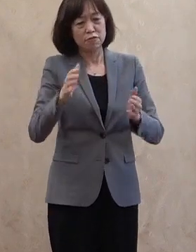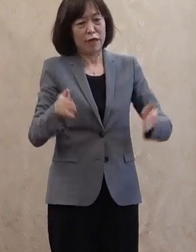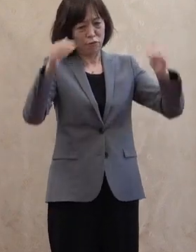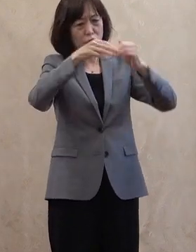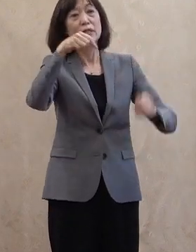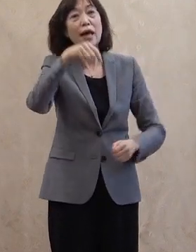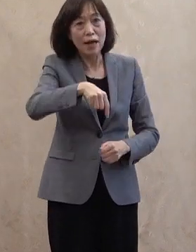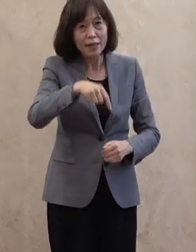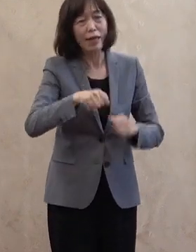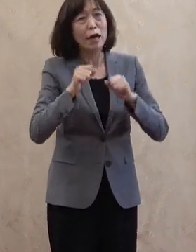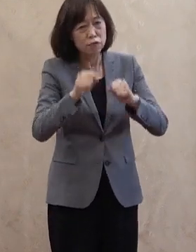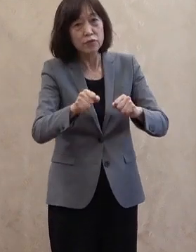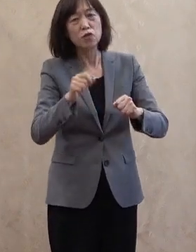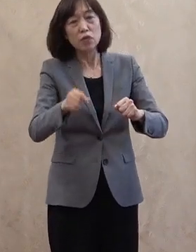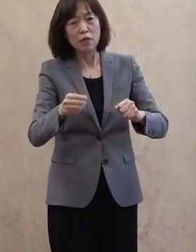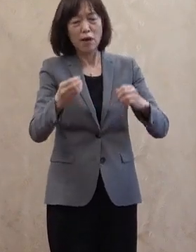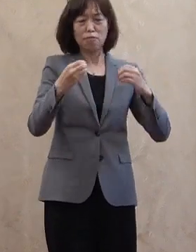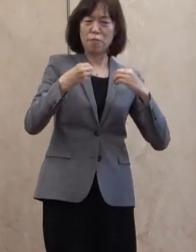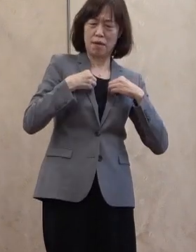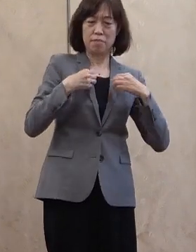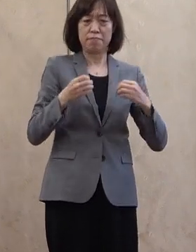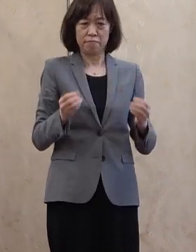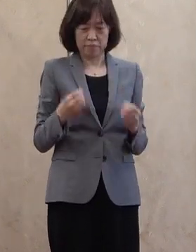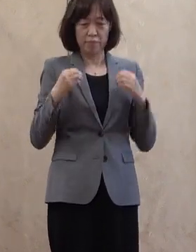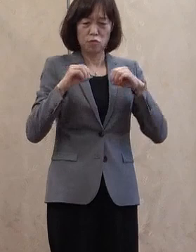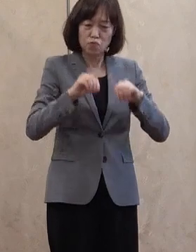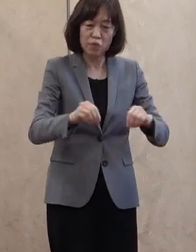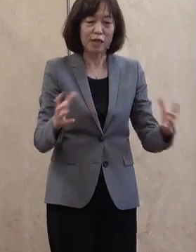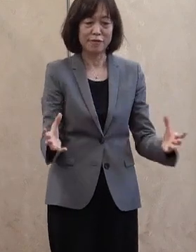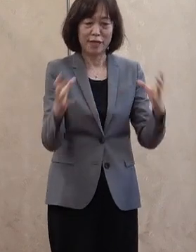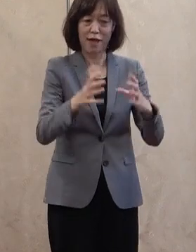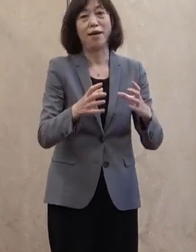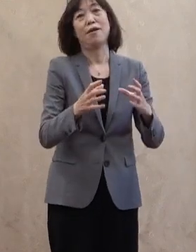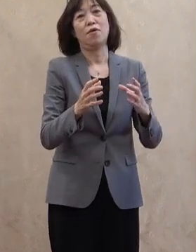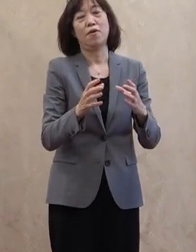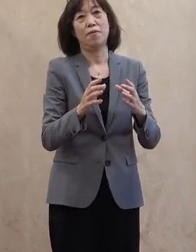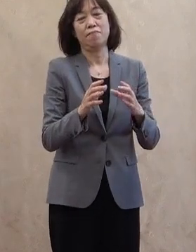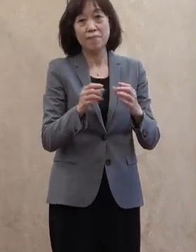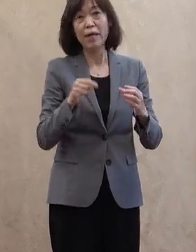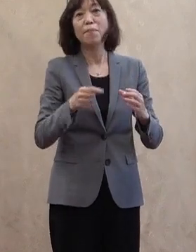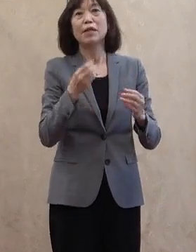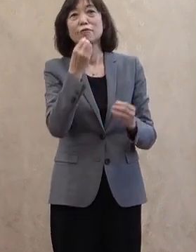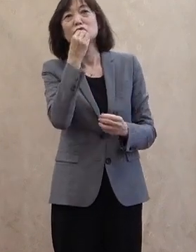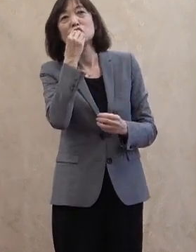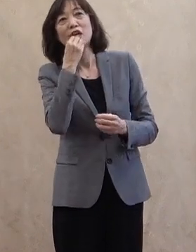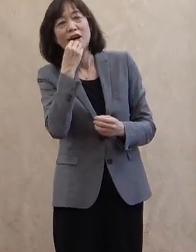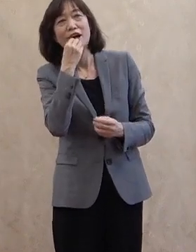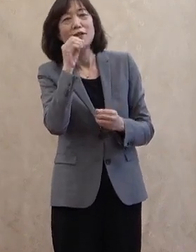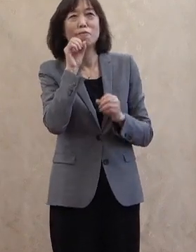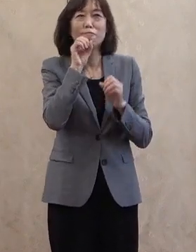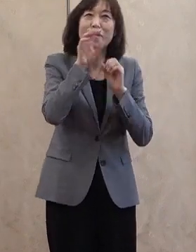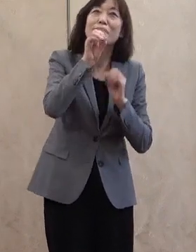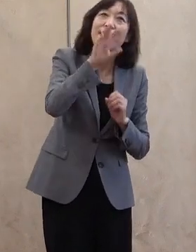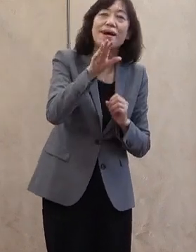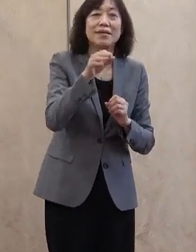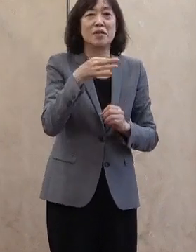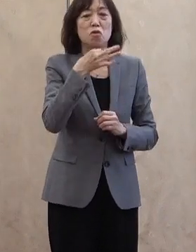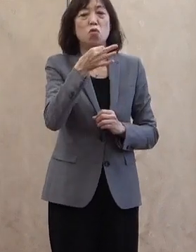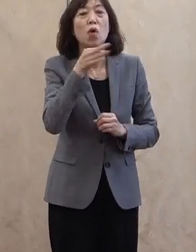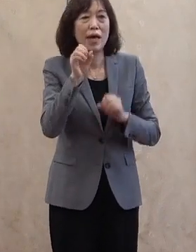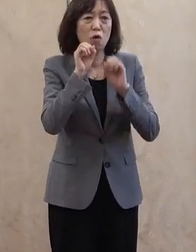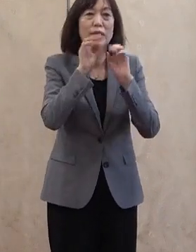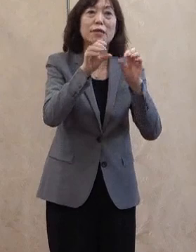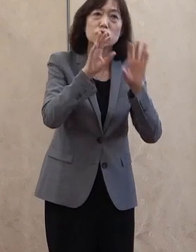クラスター例の報告をされています。やはりこう口の中に、ね、たくさんこれだいます、ウイルスがいますので